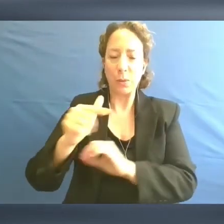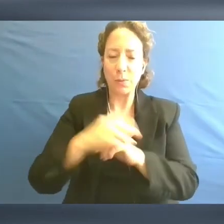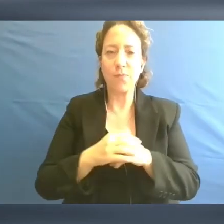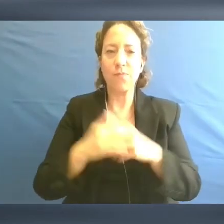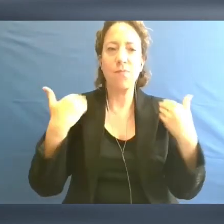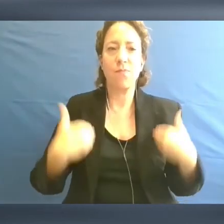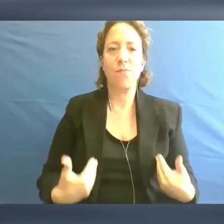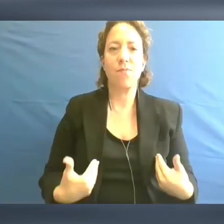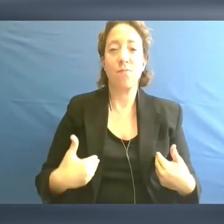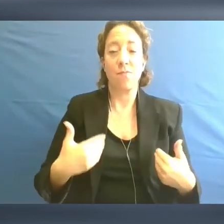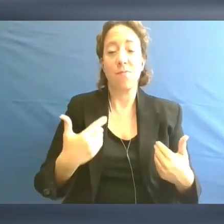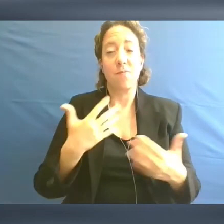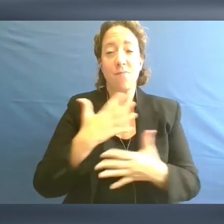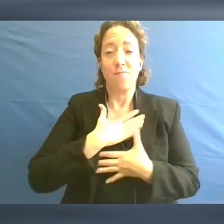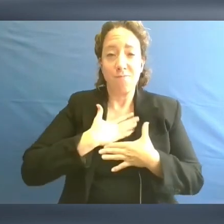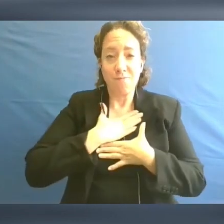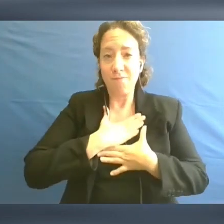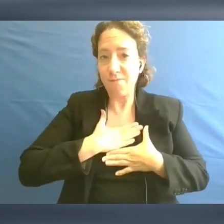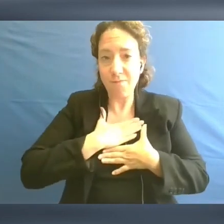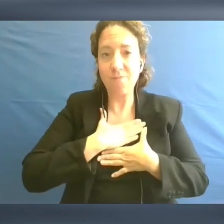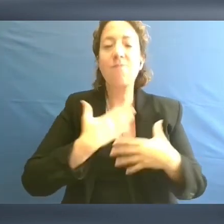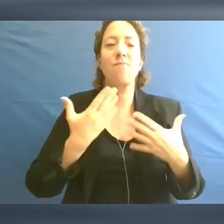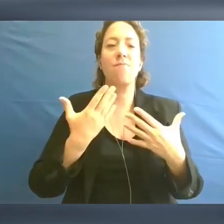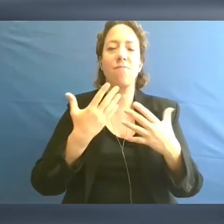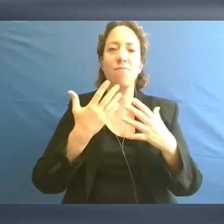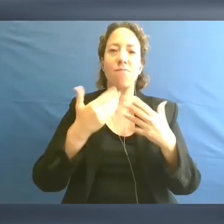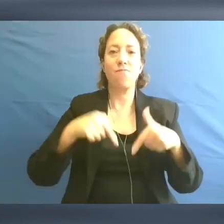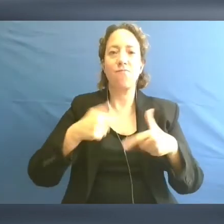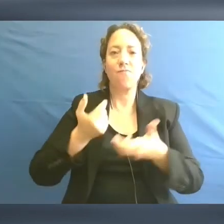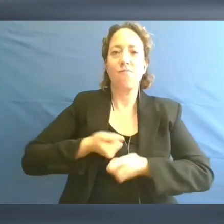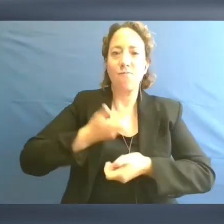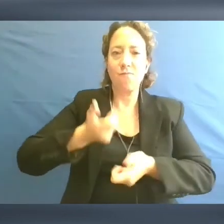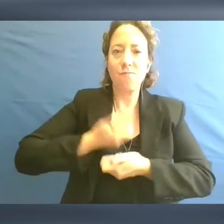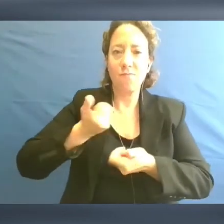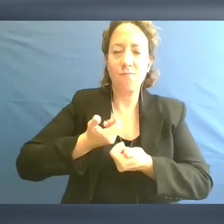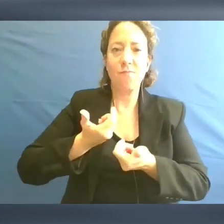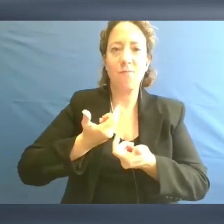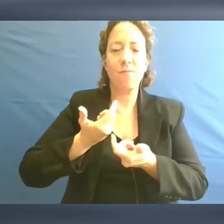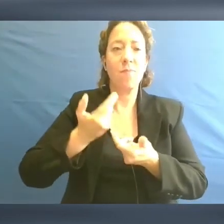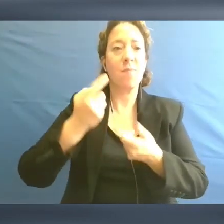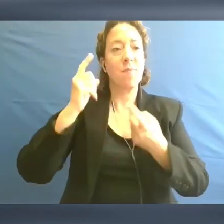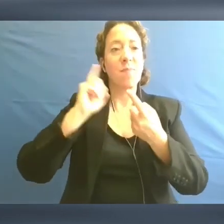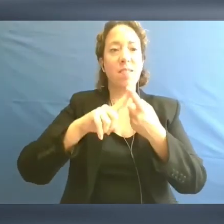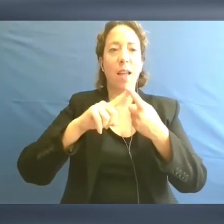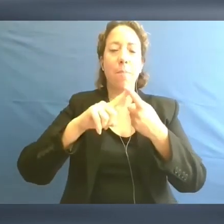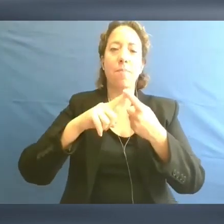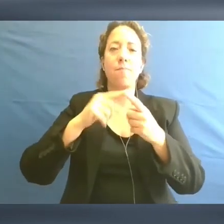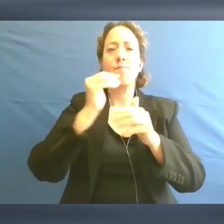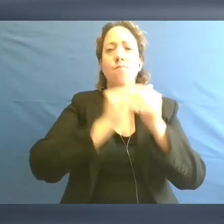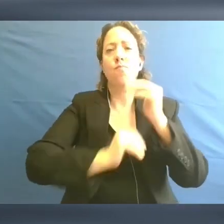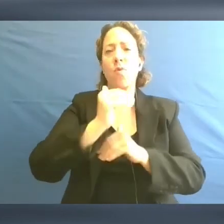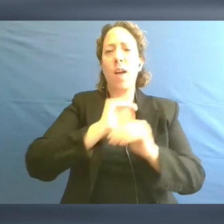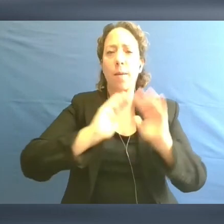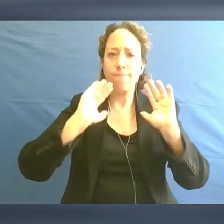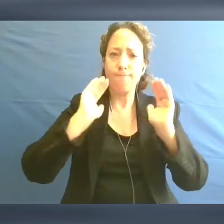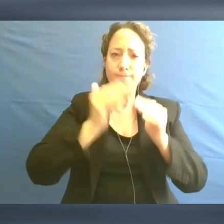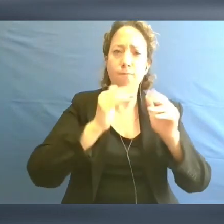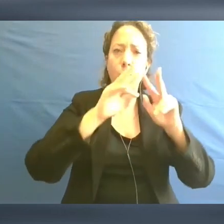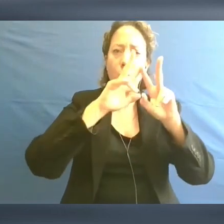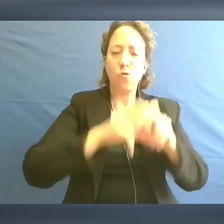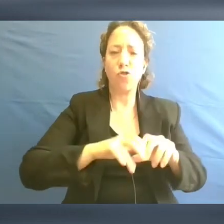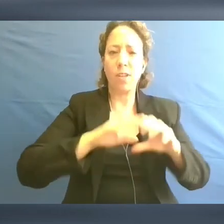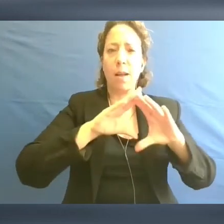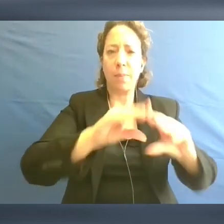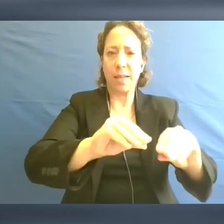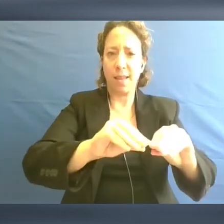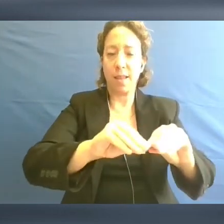suis particulièrement heureux de pouvoir vous parler aujourd'hui d'une synthèse d'un programme de recherche appliquée qui est